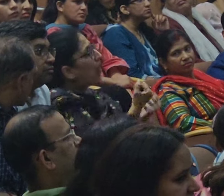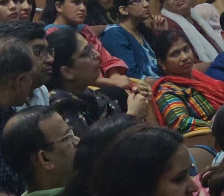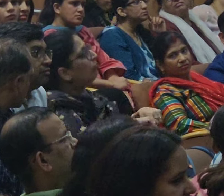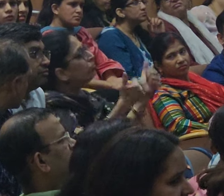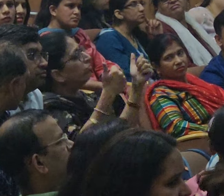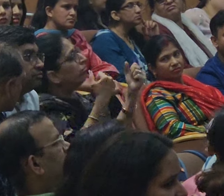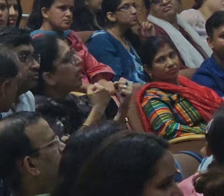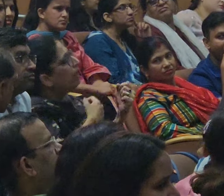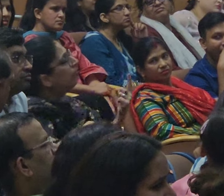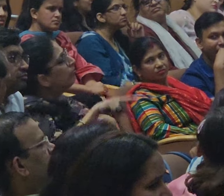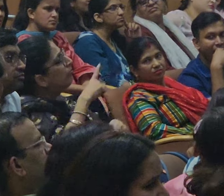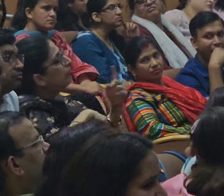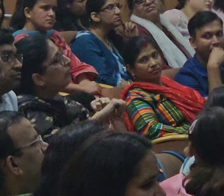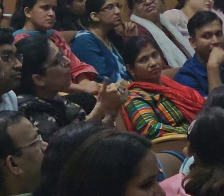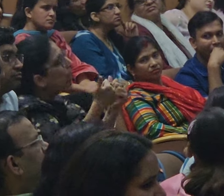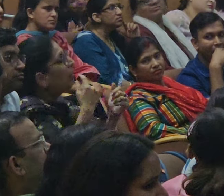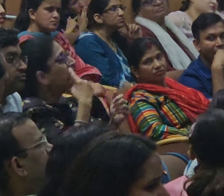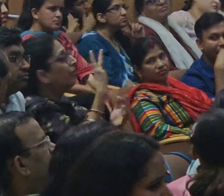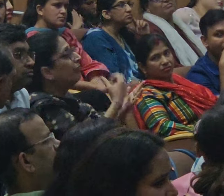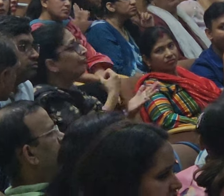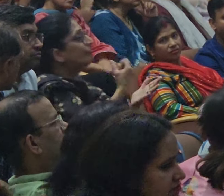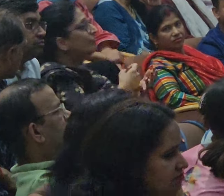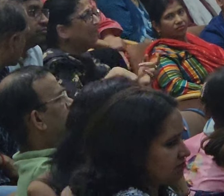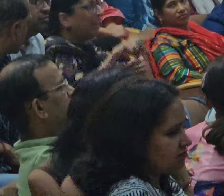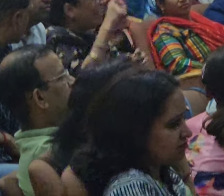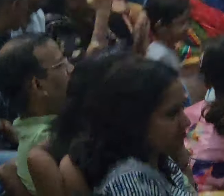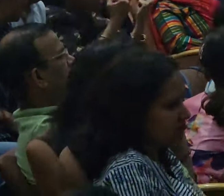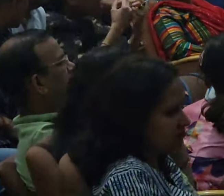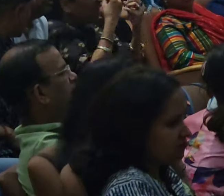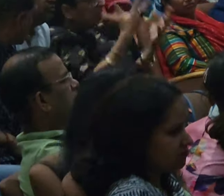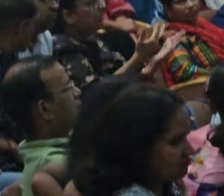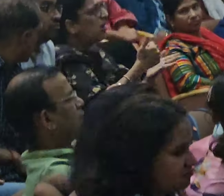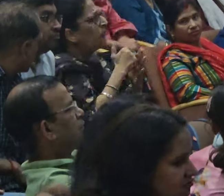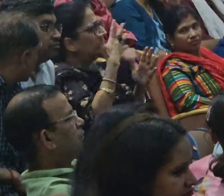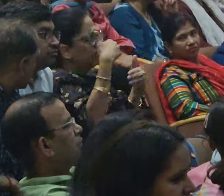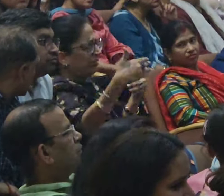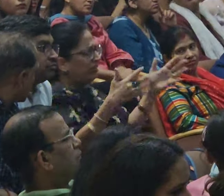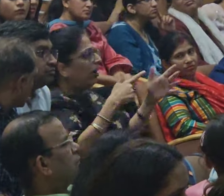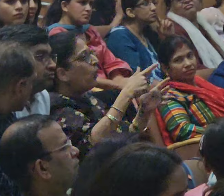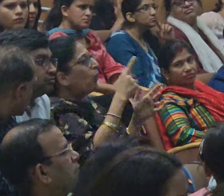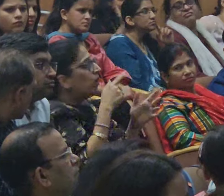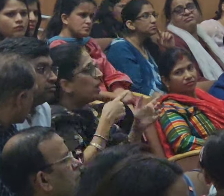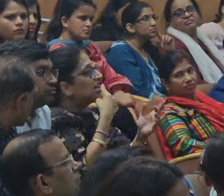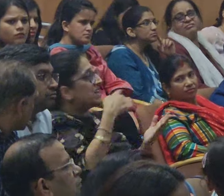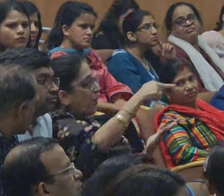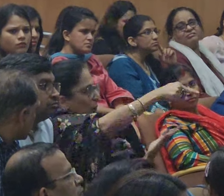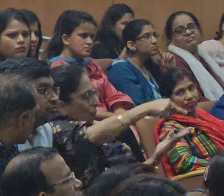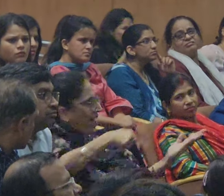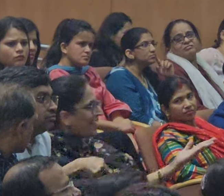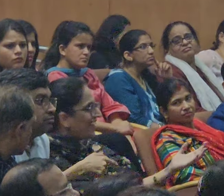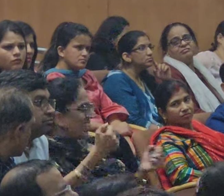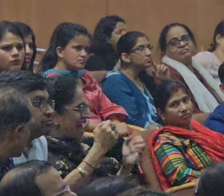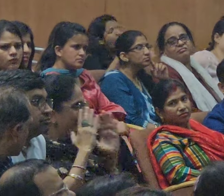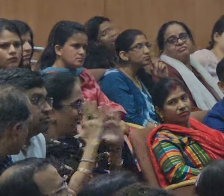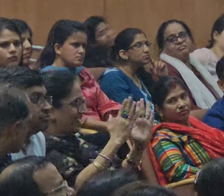कि अगर आप एक बार चाह रहे मतलब बुक कर लेते हैं, एक बार आप चाह कर लेते हैं कि आपको करना ही है, भले आपको कुछ भी हो,